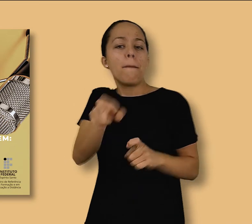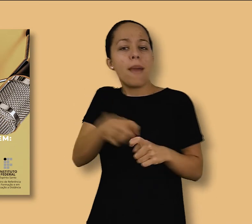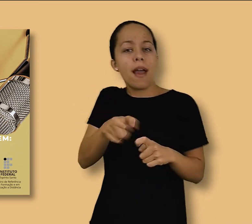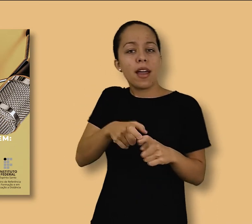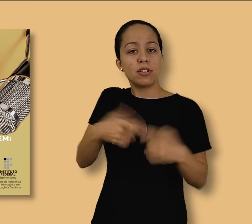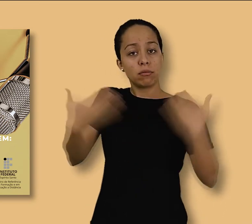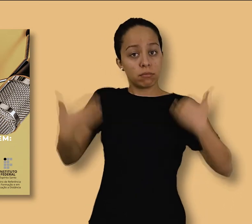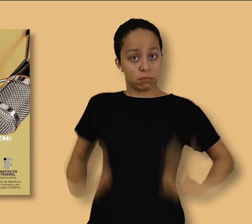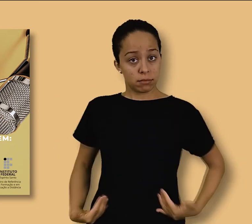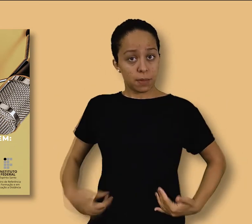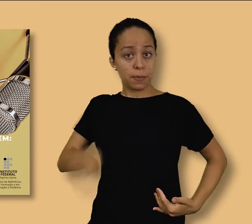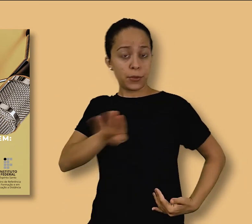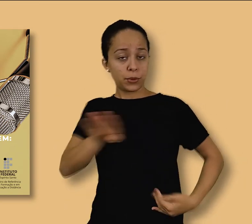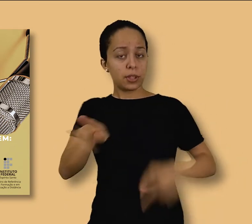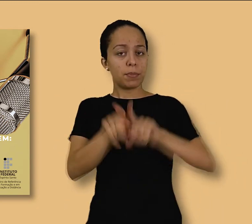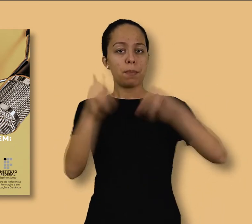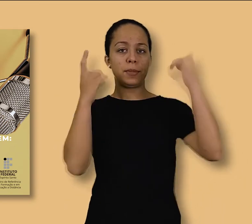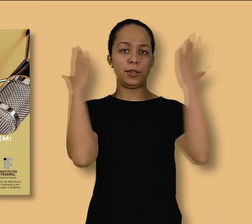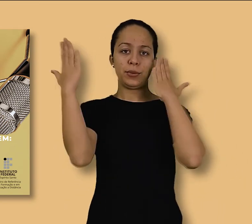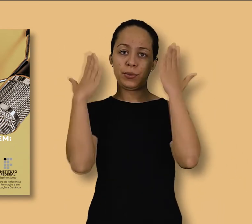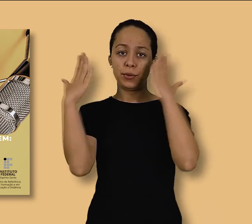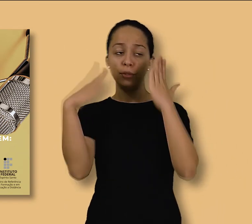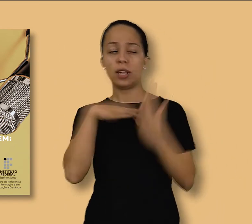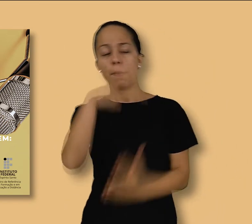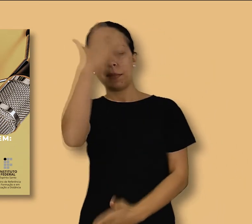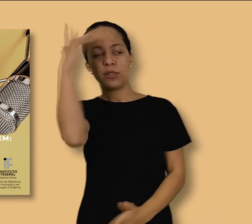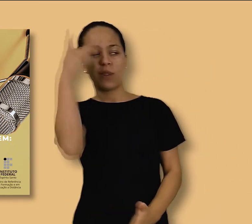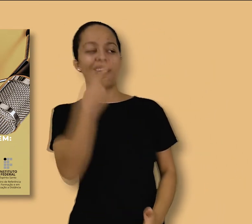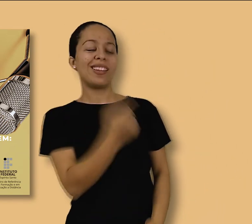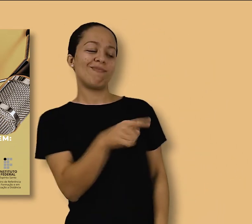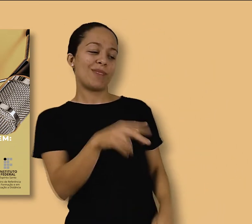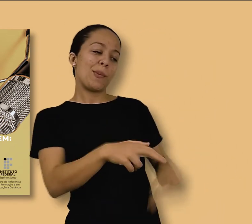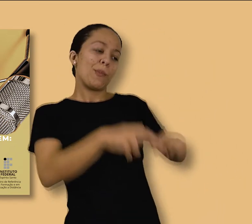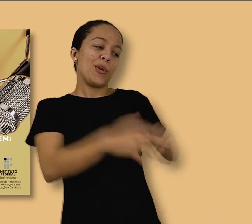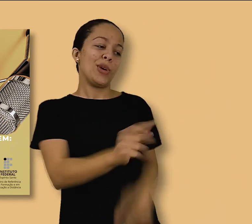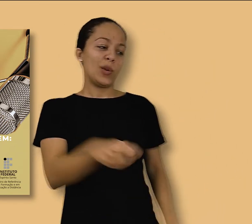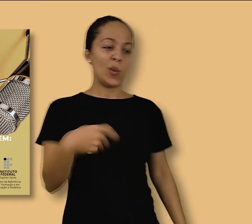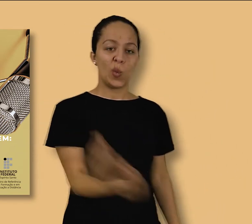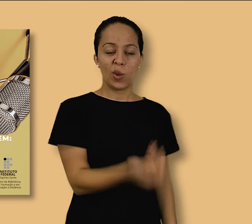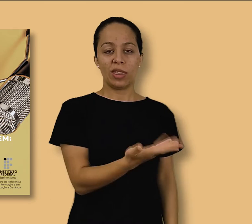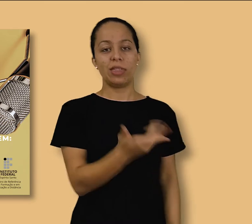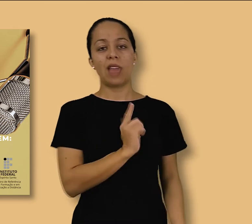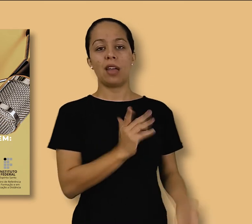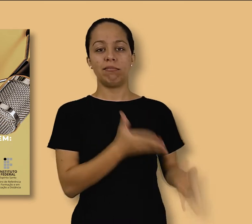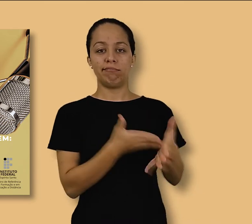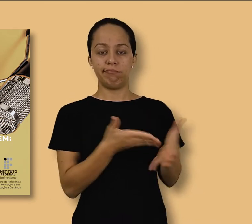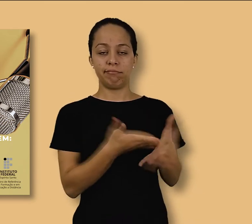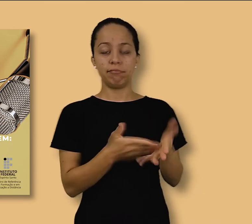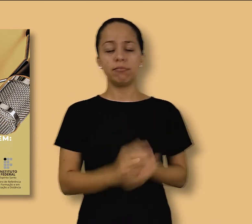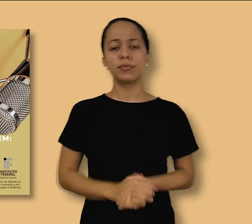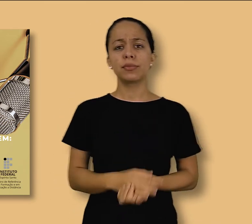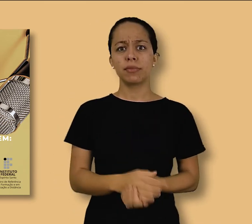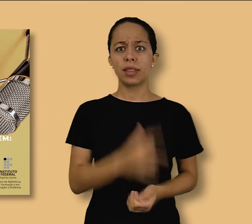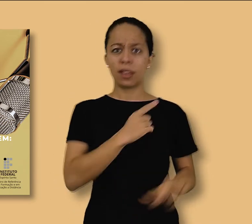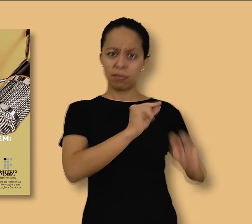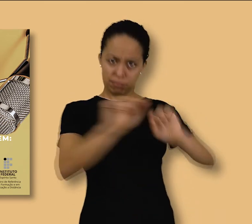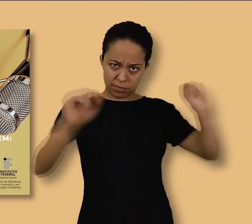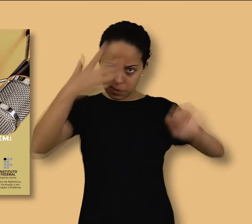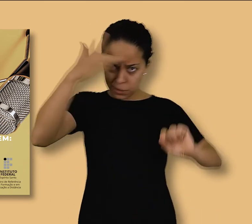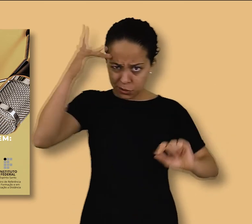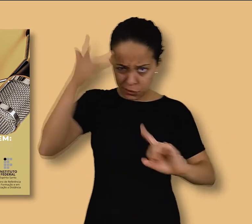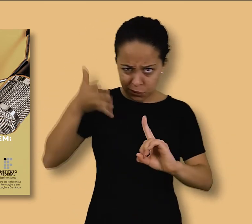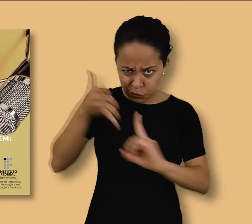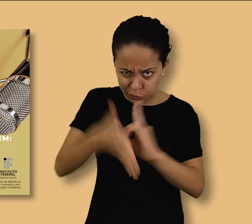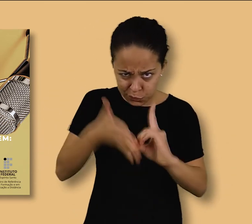médico biológico psicológico né como eu disse E aí nós podemos citar é muito discurso patologizante